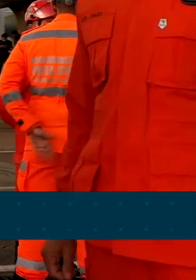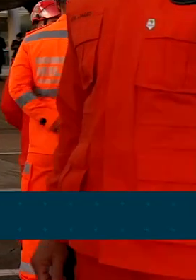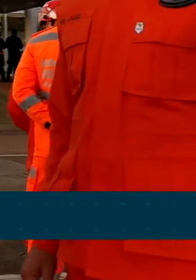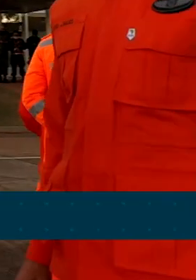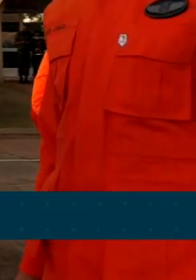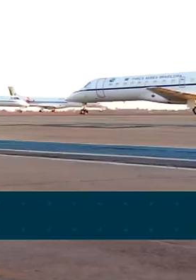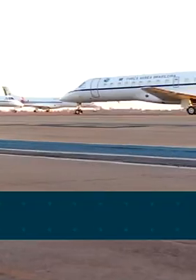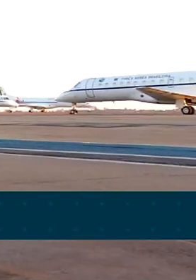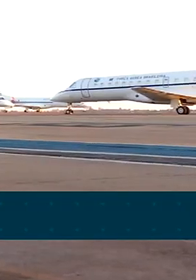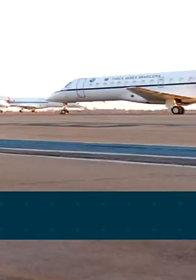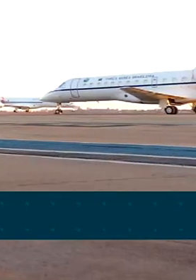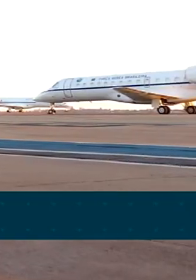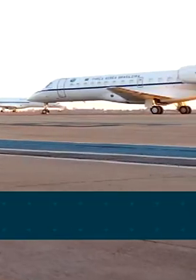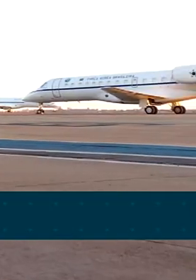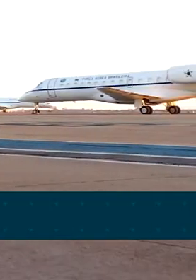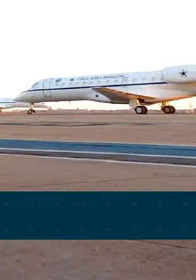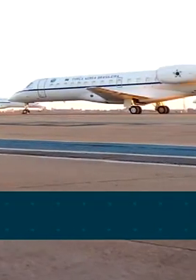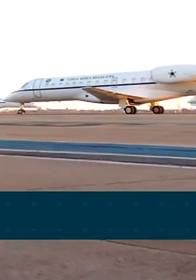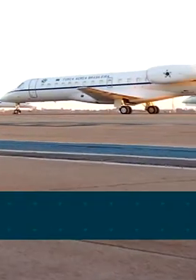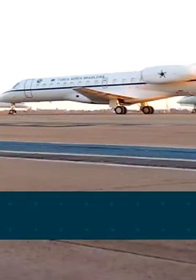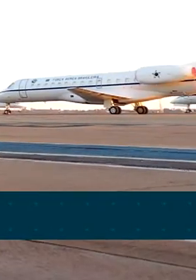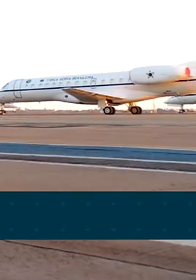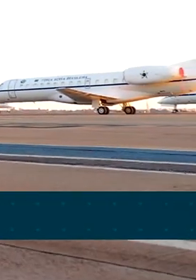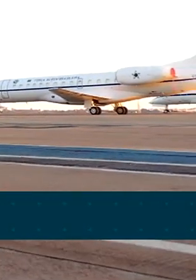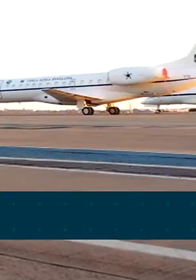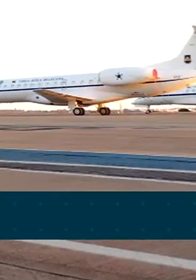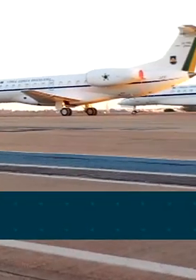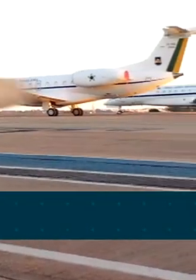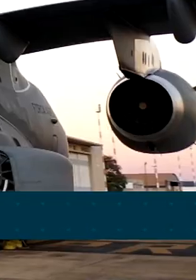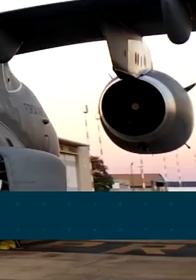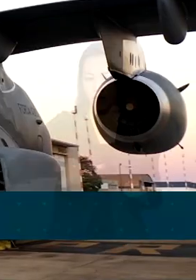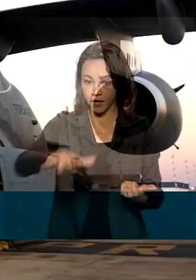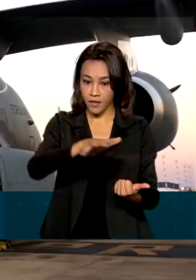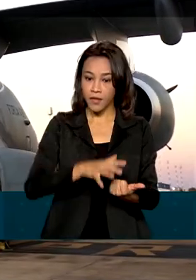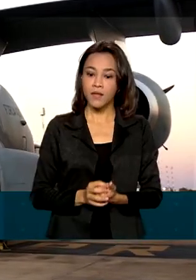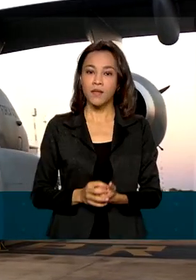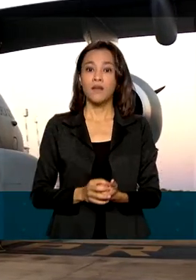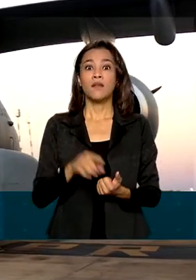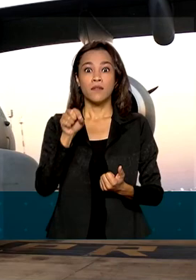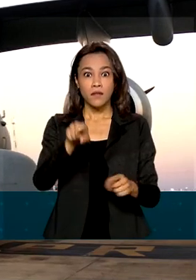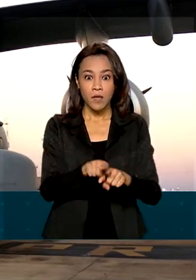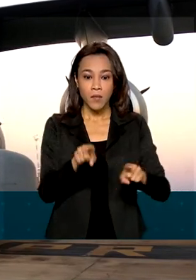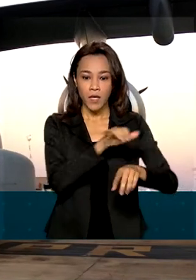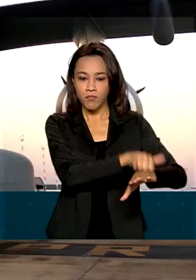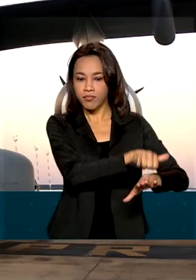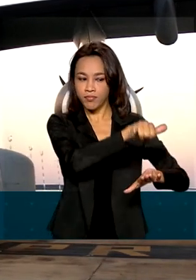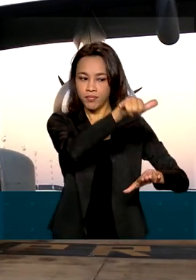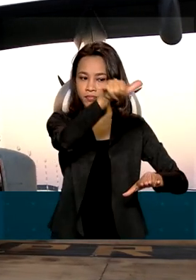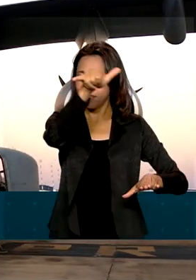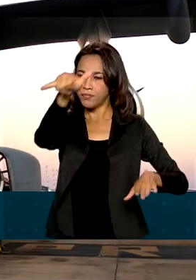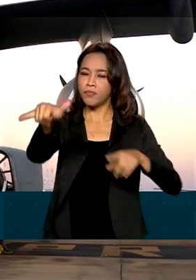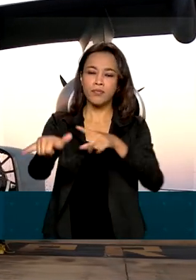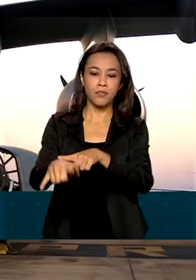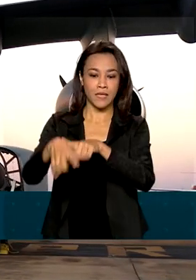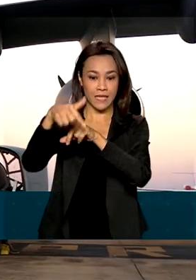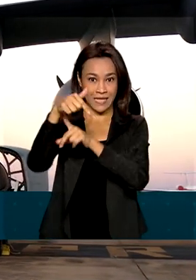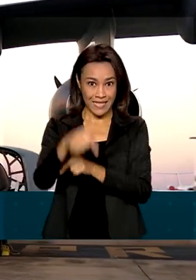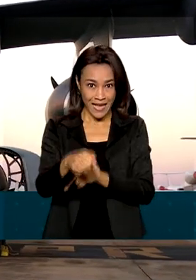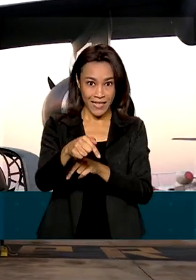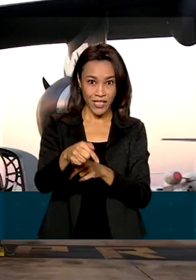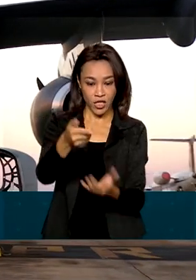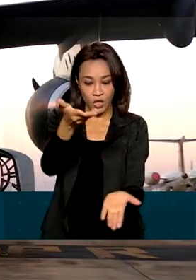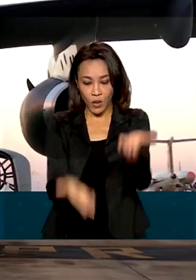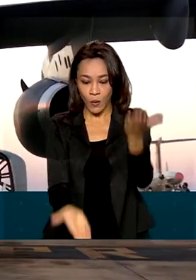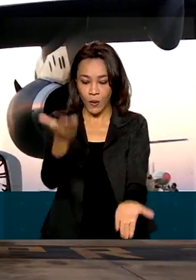especialistas em busca e resgate em estruturas urbanas destruídas. A aeronave também embarcou com cerca de 7 toneladas de